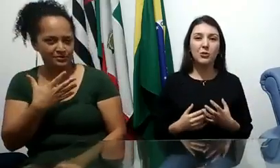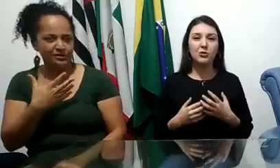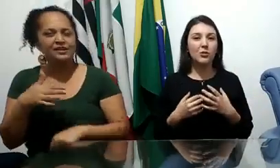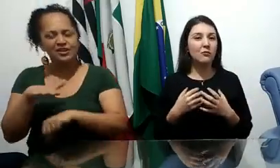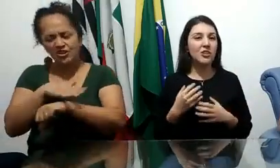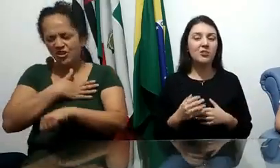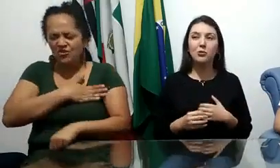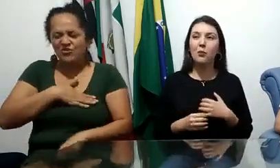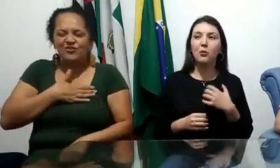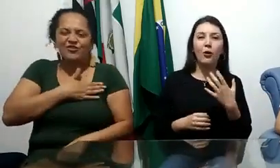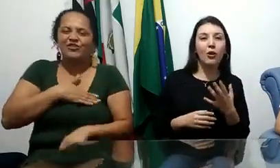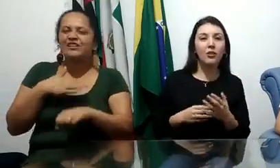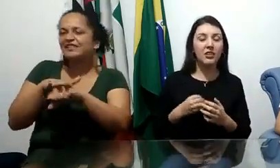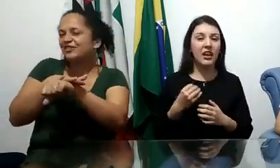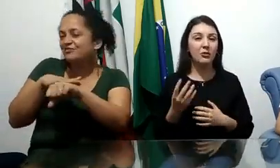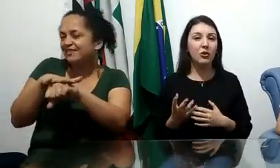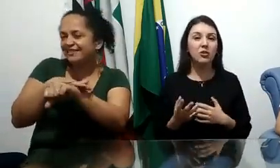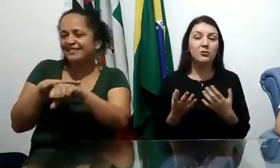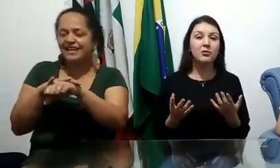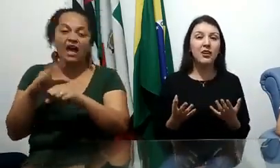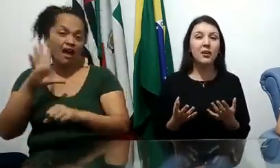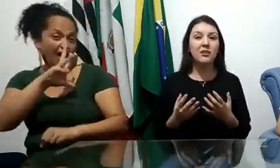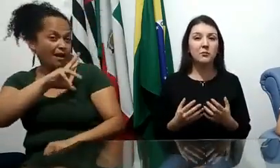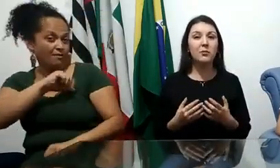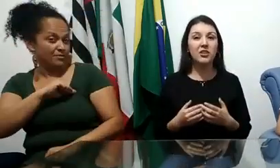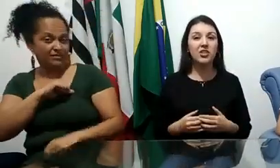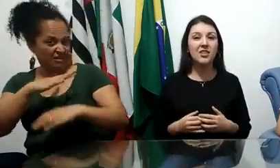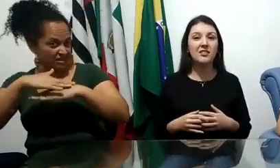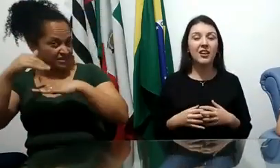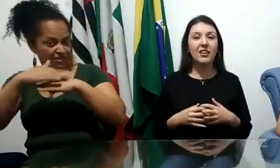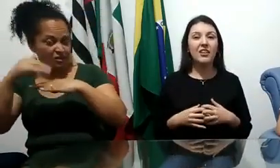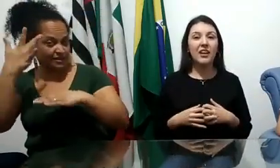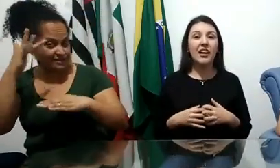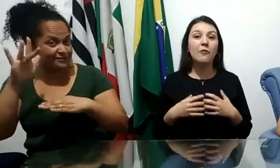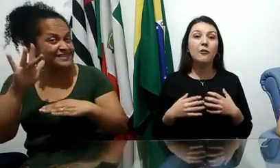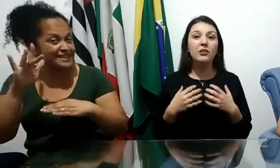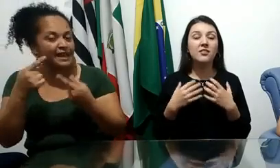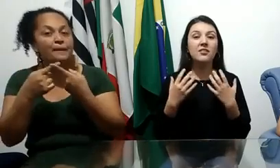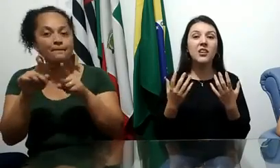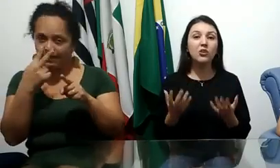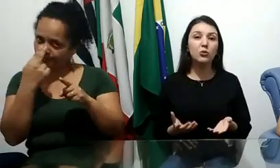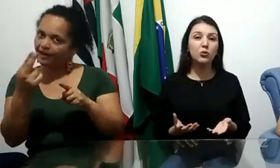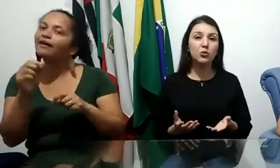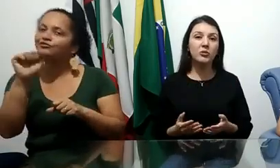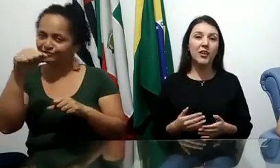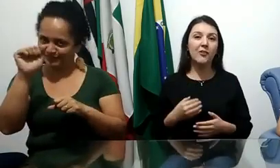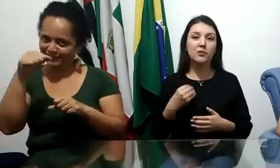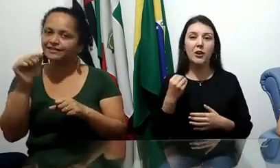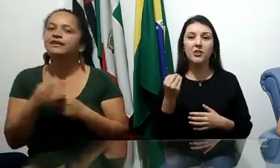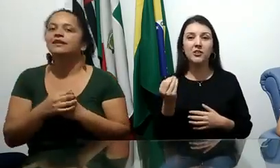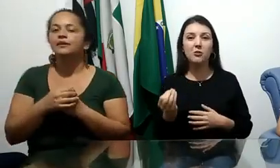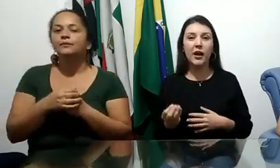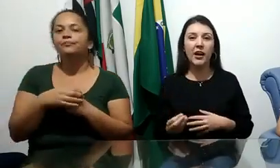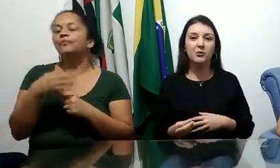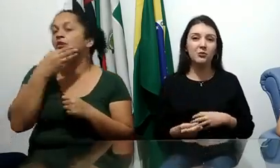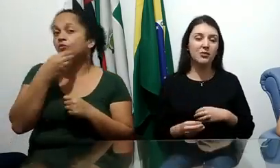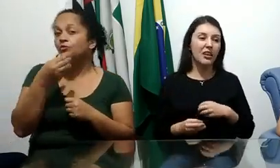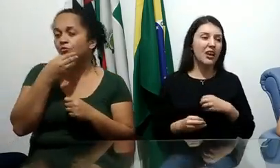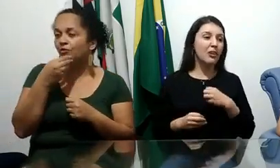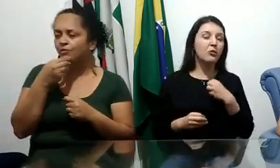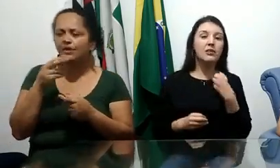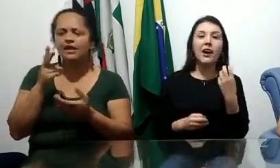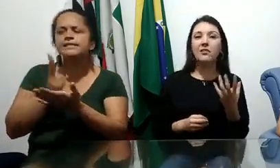uma pessoa talvez muito amorosa, carinhosa, não sei, mas a Bíblia diz que Hegai a favorecia em tudo, ele dava os melhores